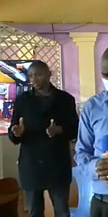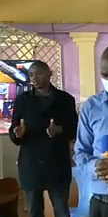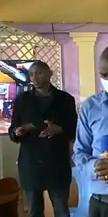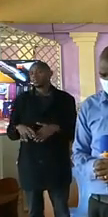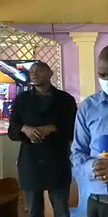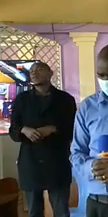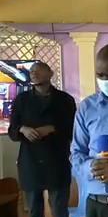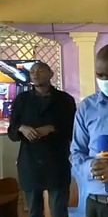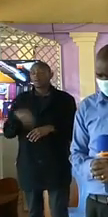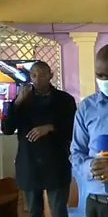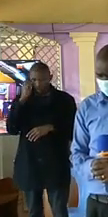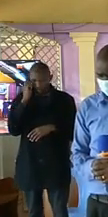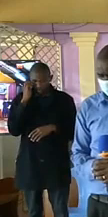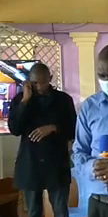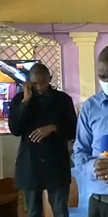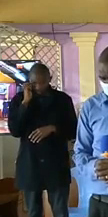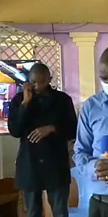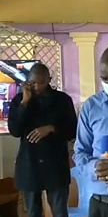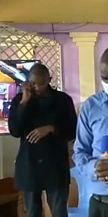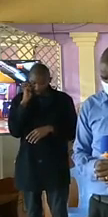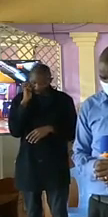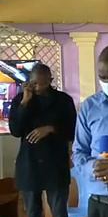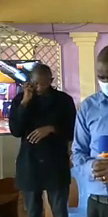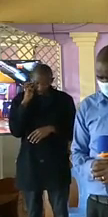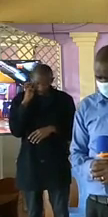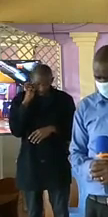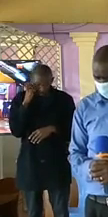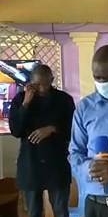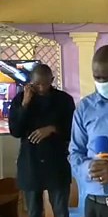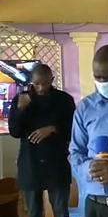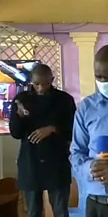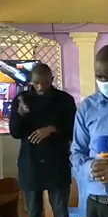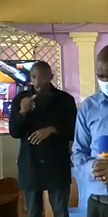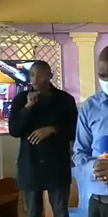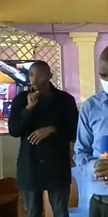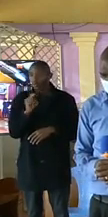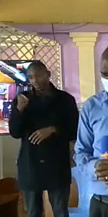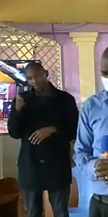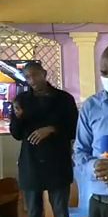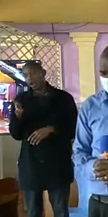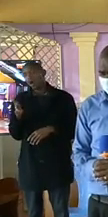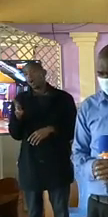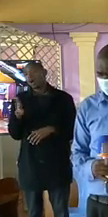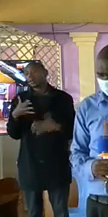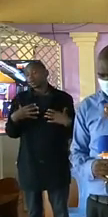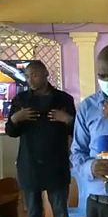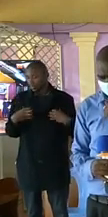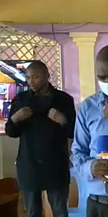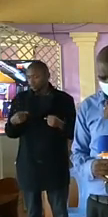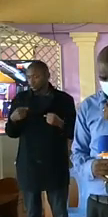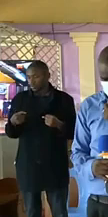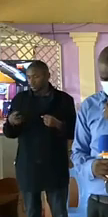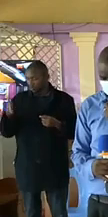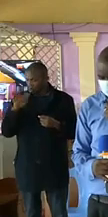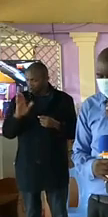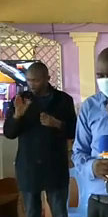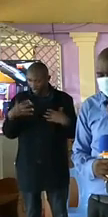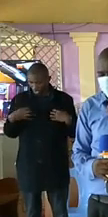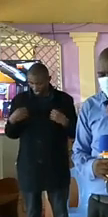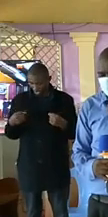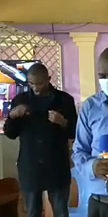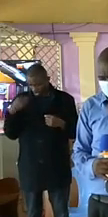mwathani. Matare hamwe na ithuĩ muthamaki. Itikira Ngai Baba gutuma mwathani guka gutuhonia thĩini